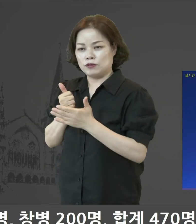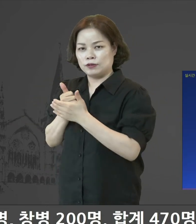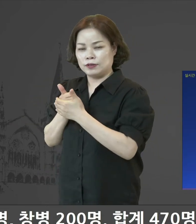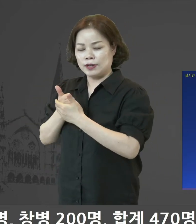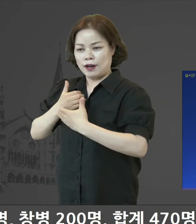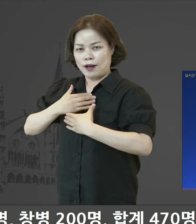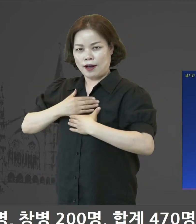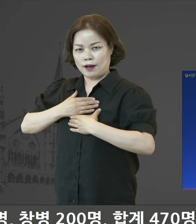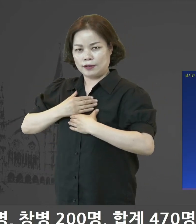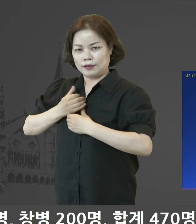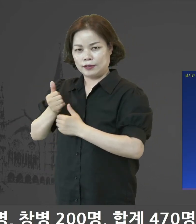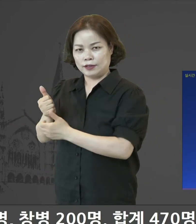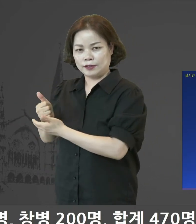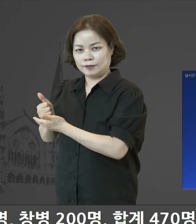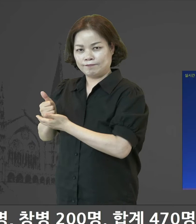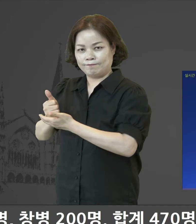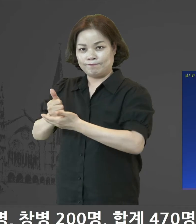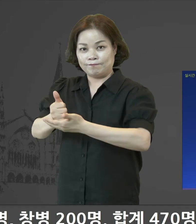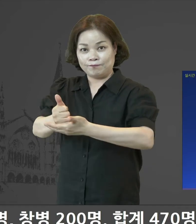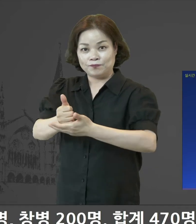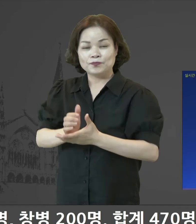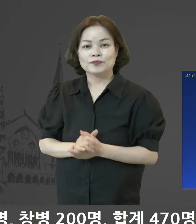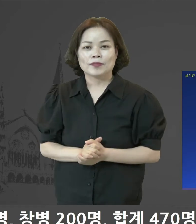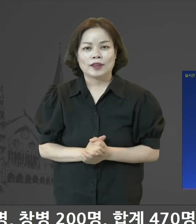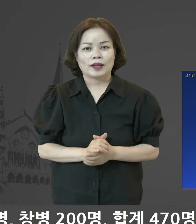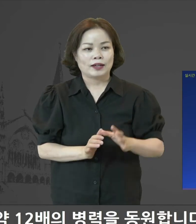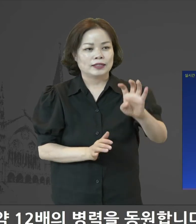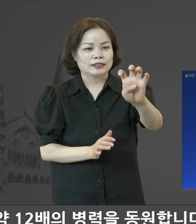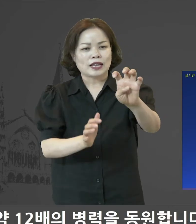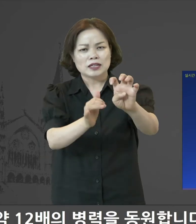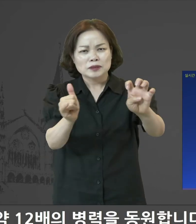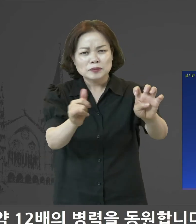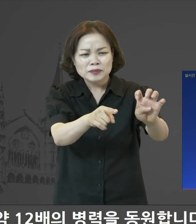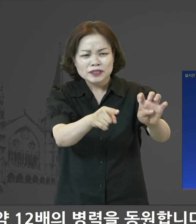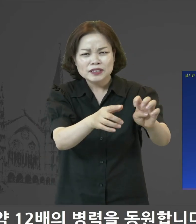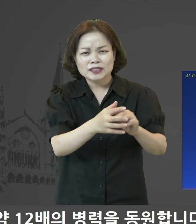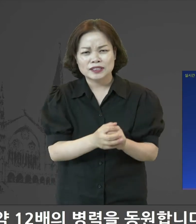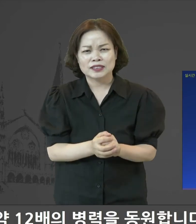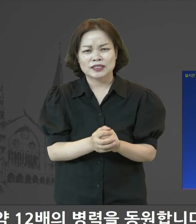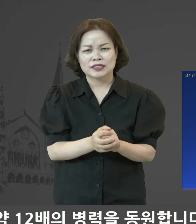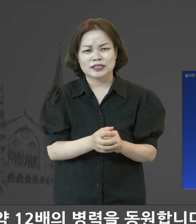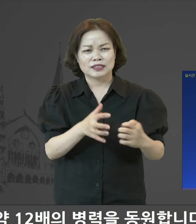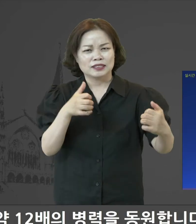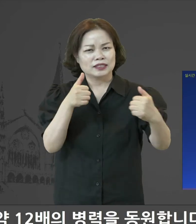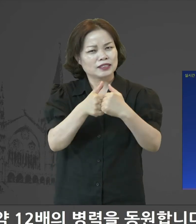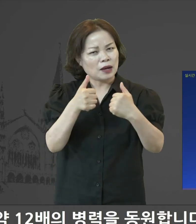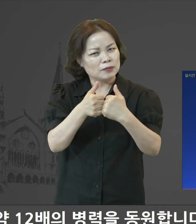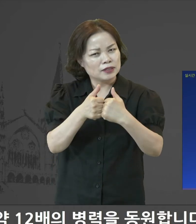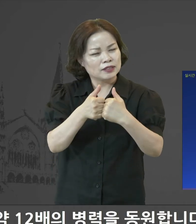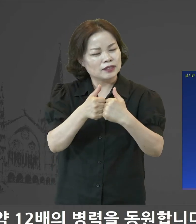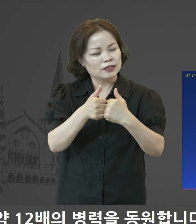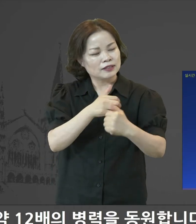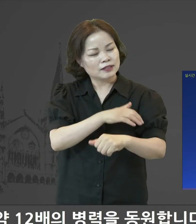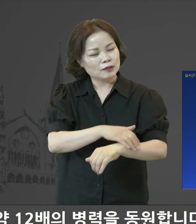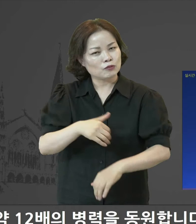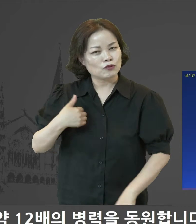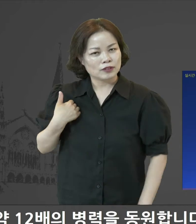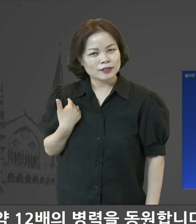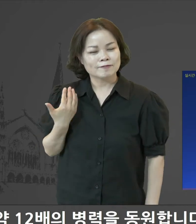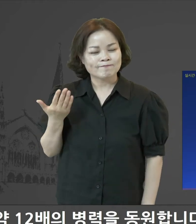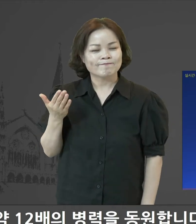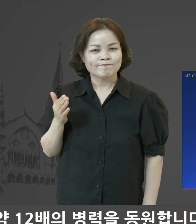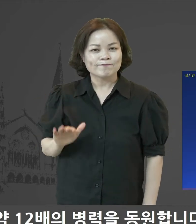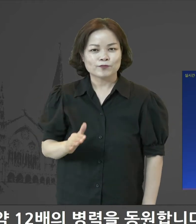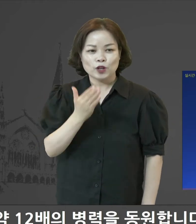안전하게 호송하고 있습니다. 저는 이 40인 자객단이 얼마나 그 싸움을 잘하는 분들인지 잘 모르겠습니다. 물론